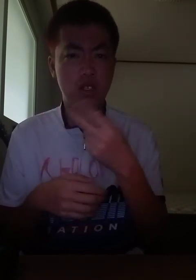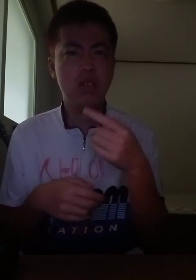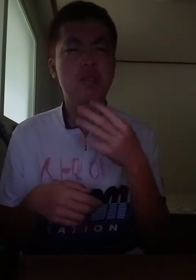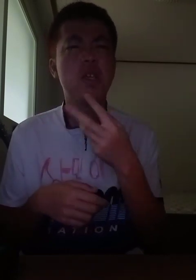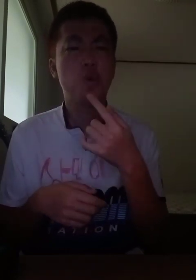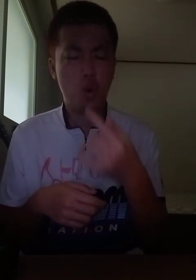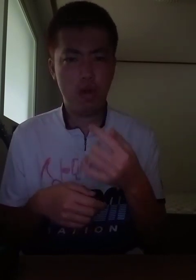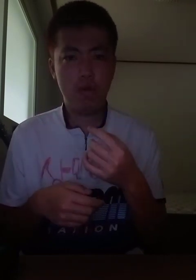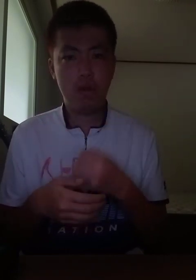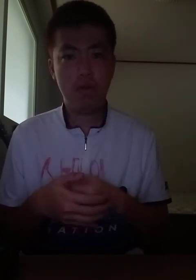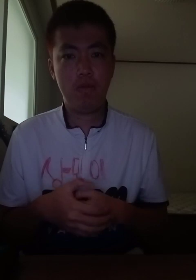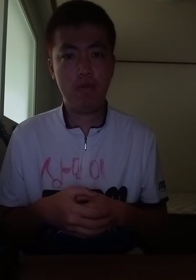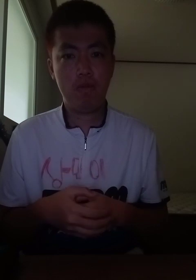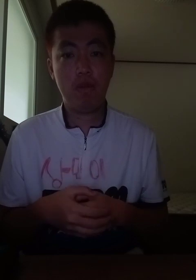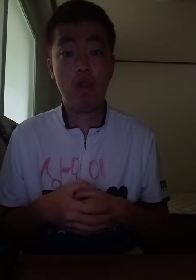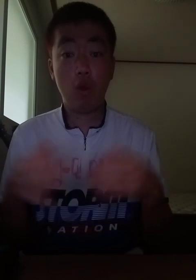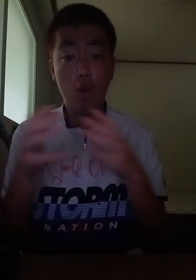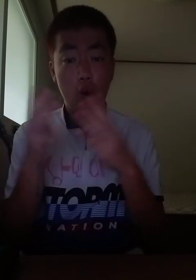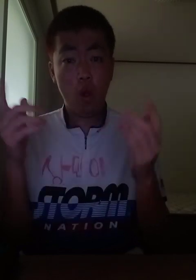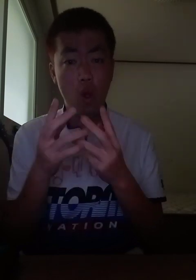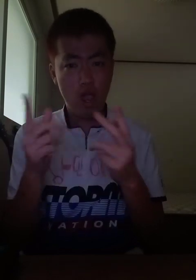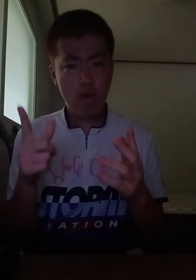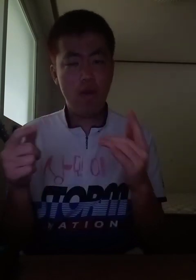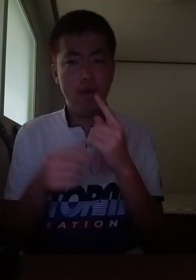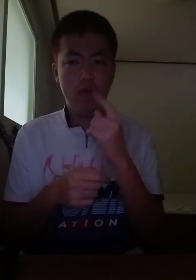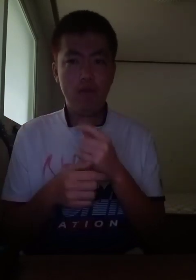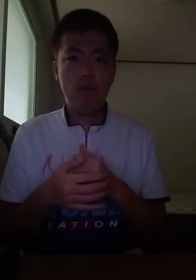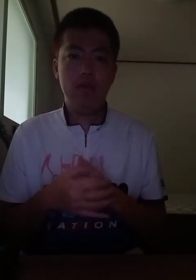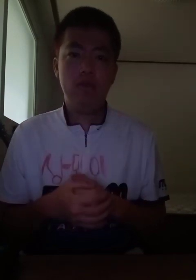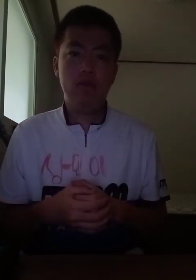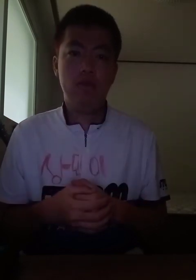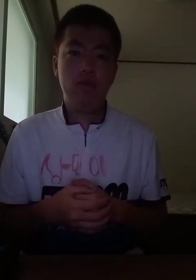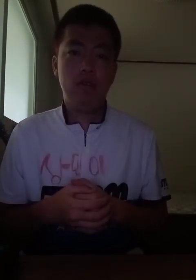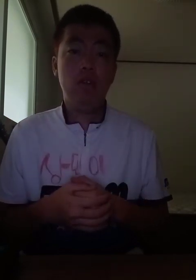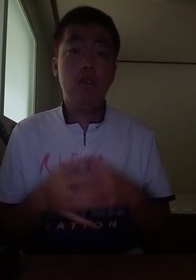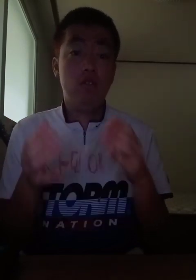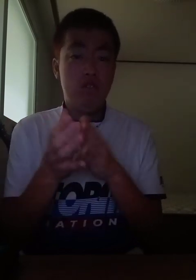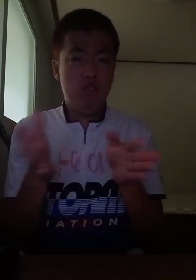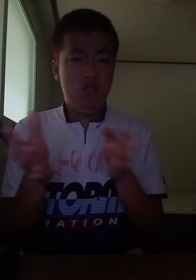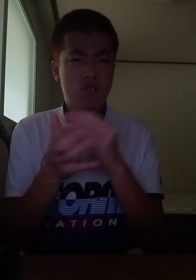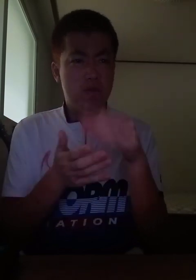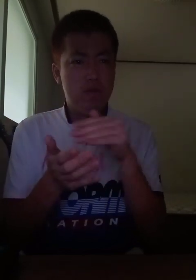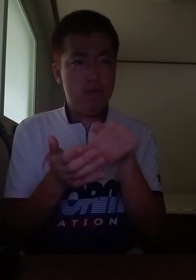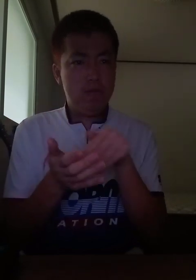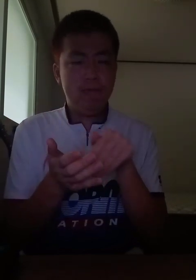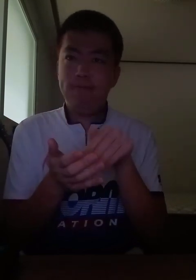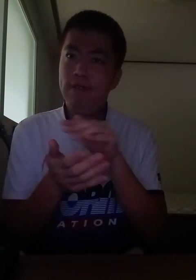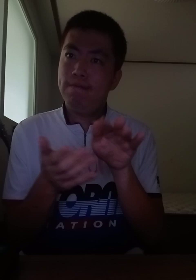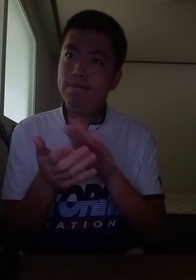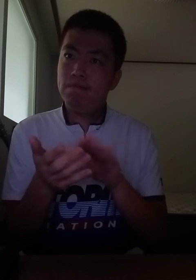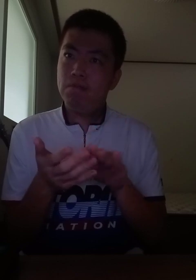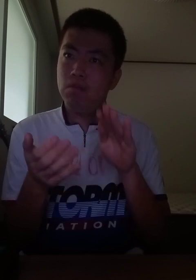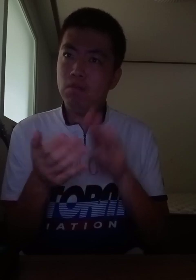비용입니다. 세대당 57만 원가량이 듭니다. 수급자 이런 양반들,